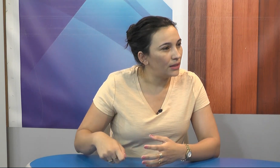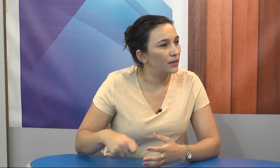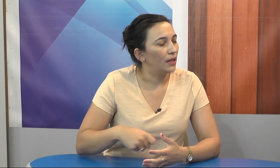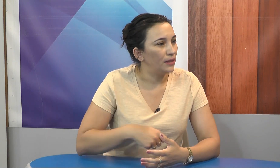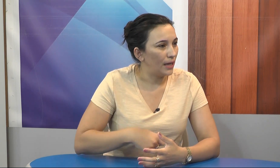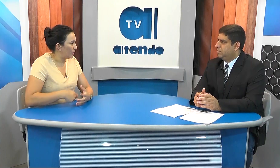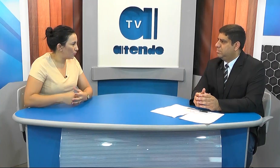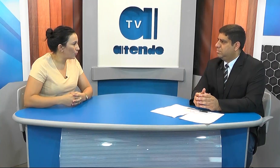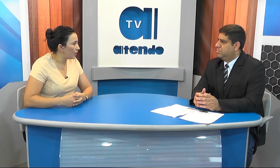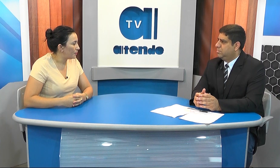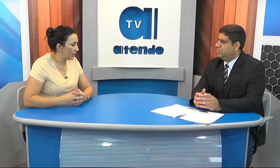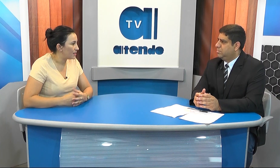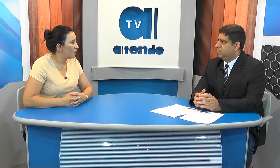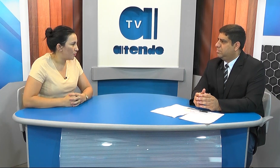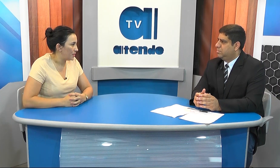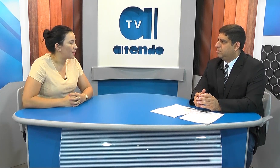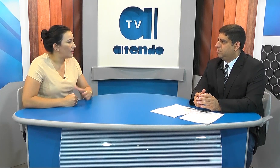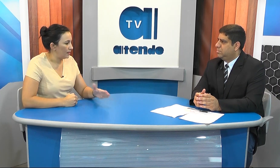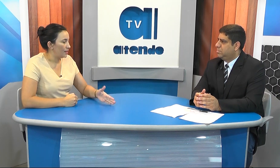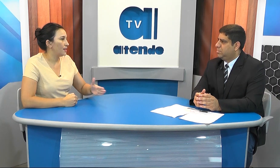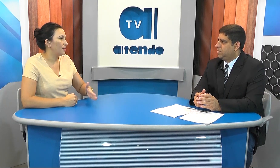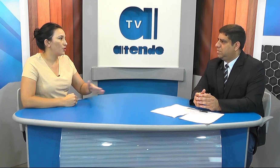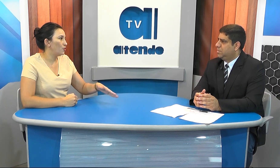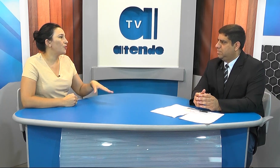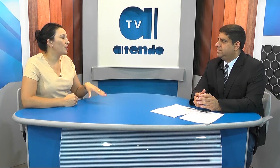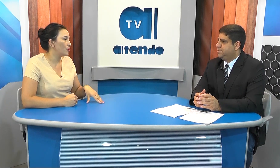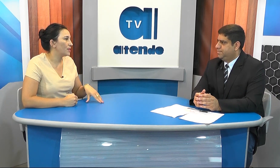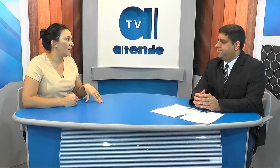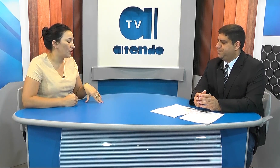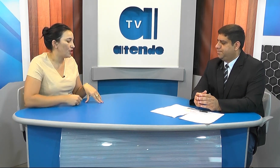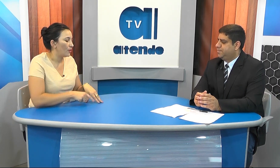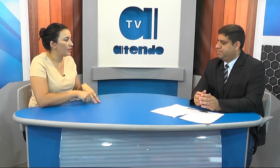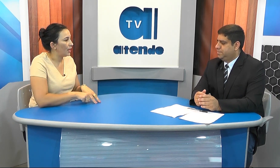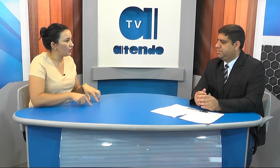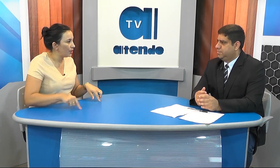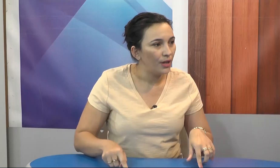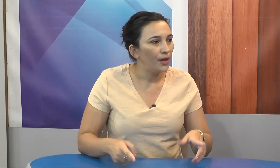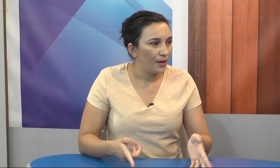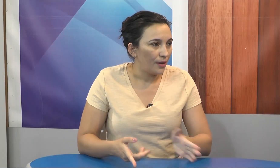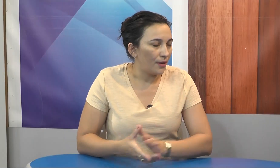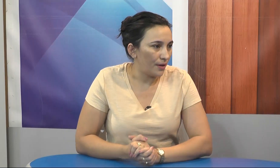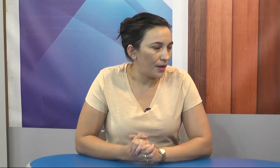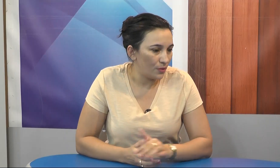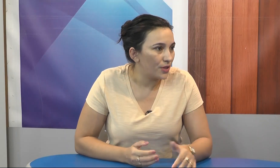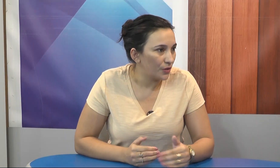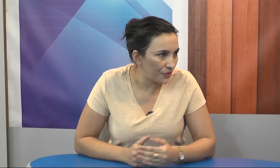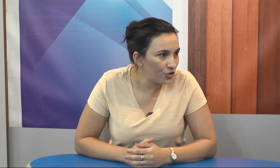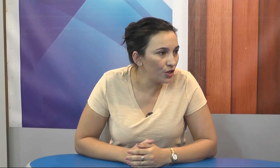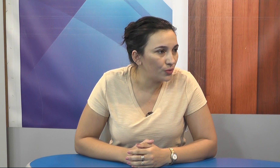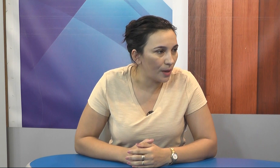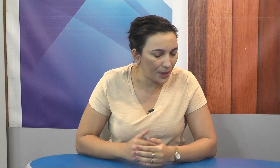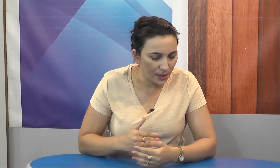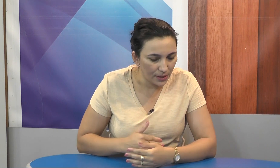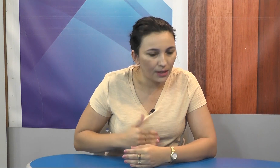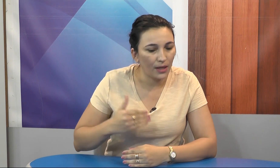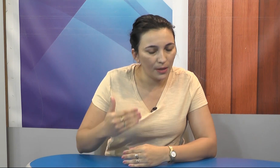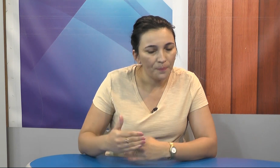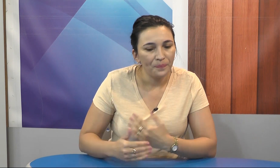escrita e à leitura, para ele ser alfabetizado, ele necessita de um professor na sala de aula desde a educação infantil, né, para ele ter